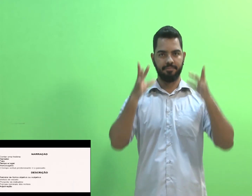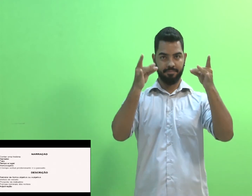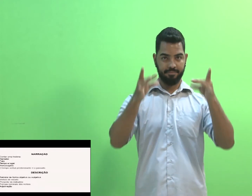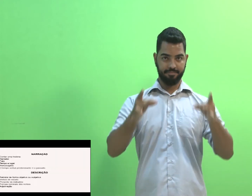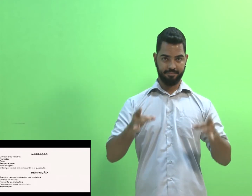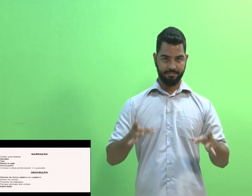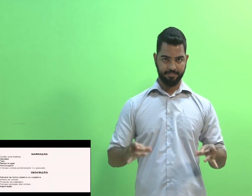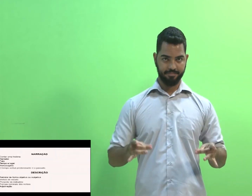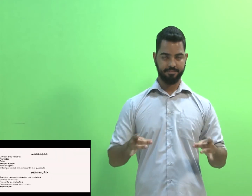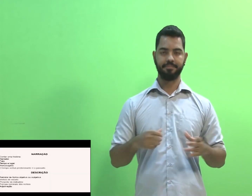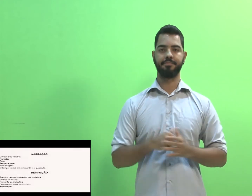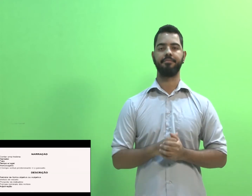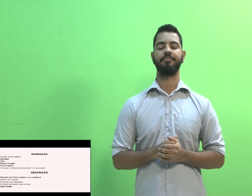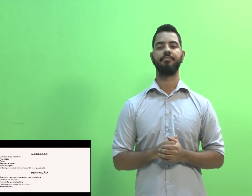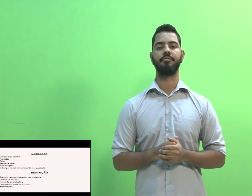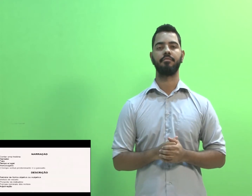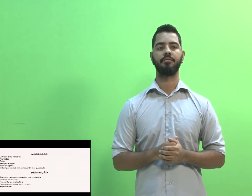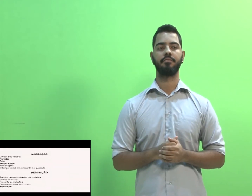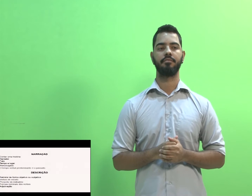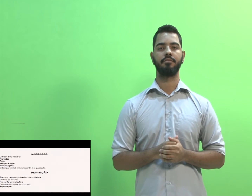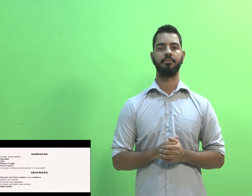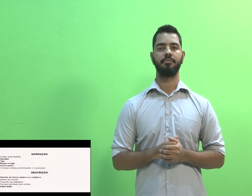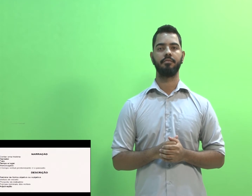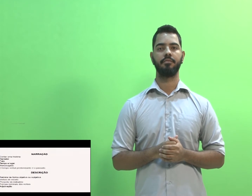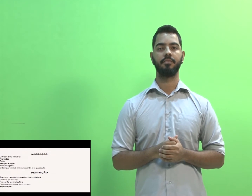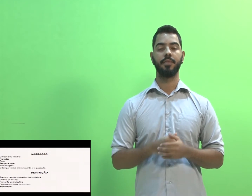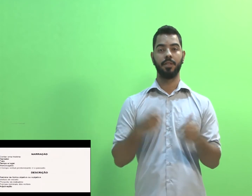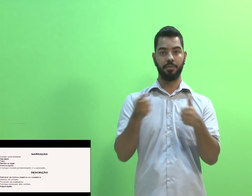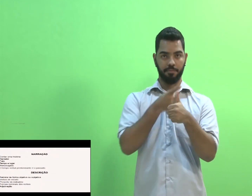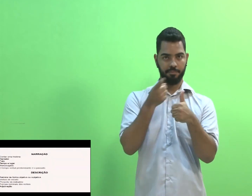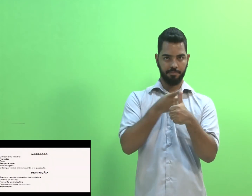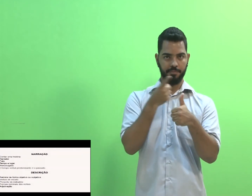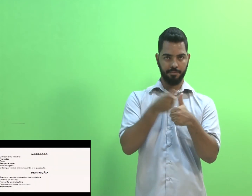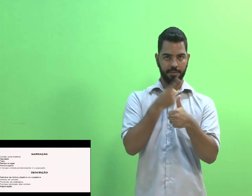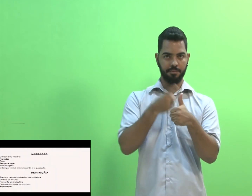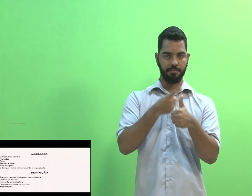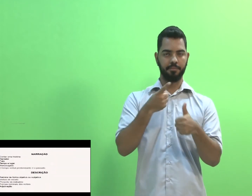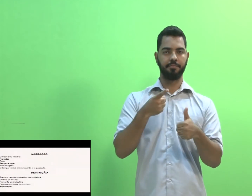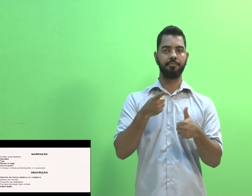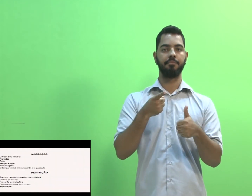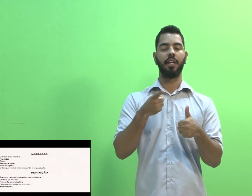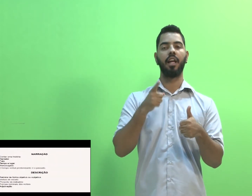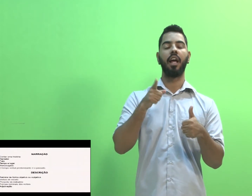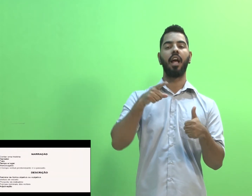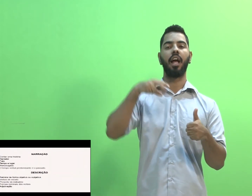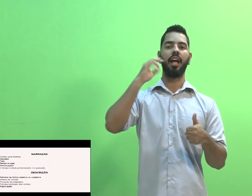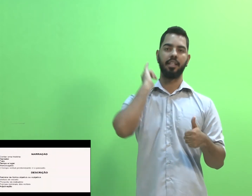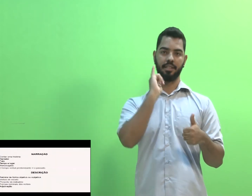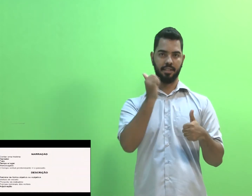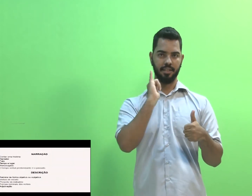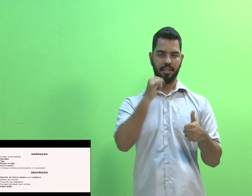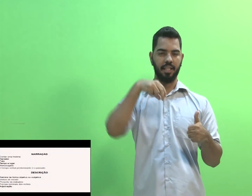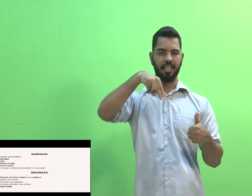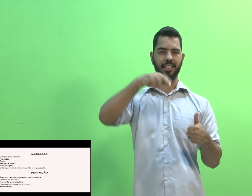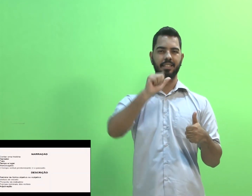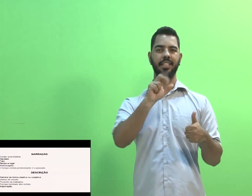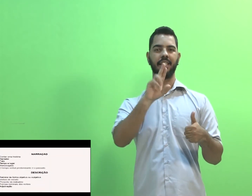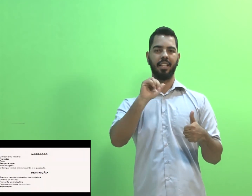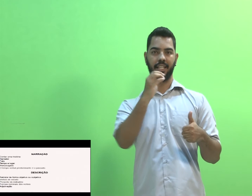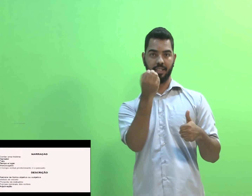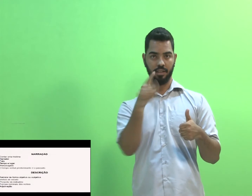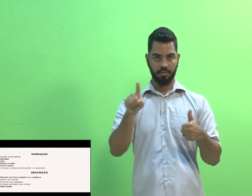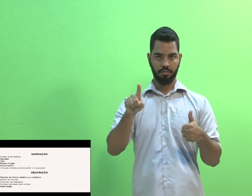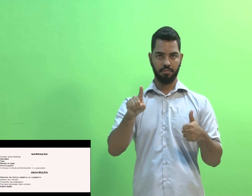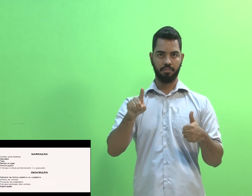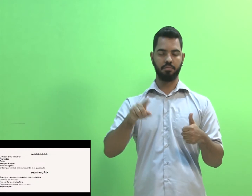O primeiro deles é a narração. O objetivo central de um texto narrativo é contar uma história ficcional